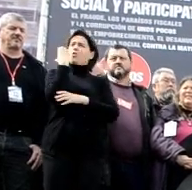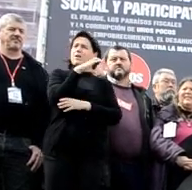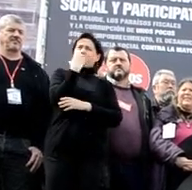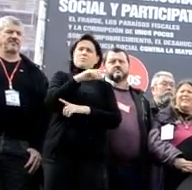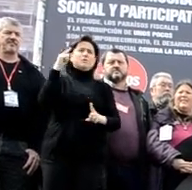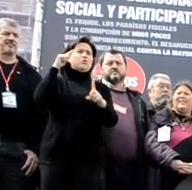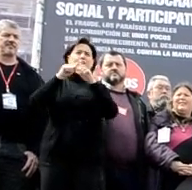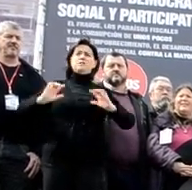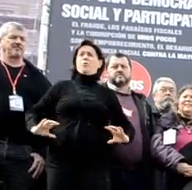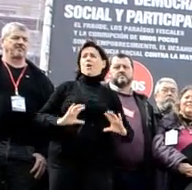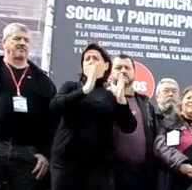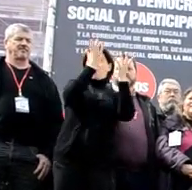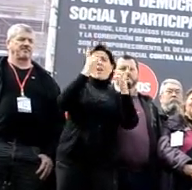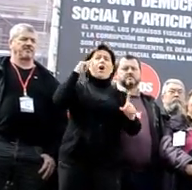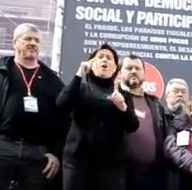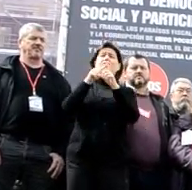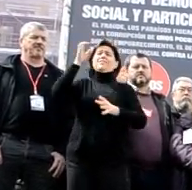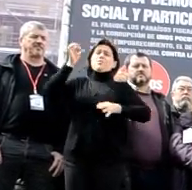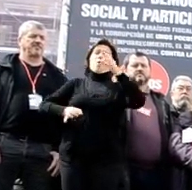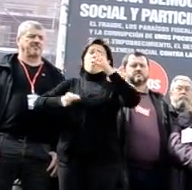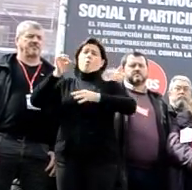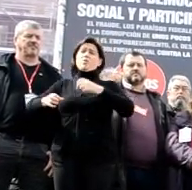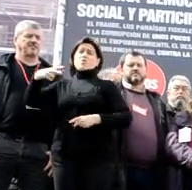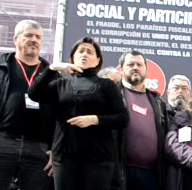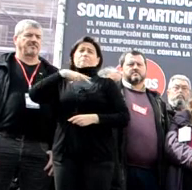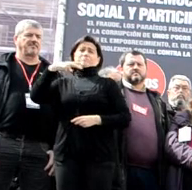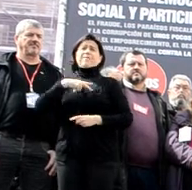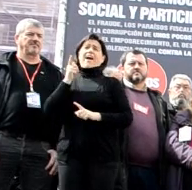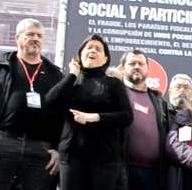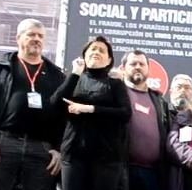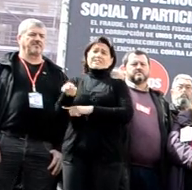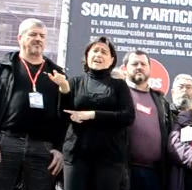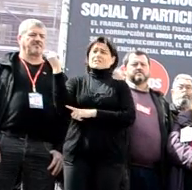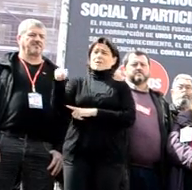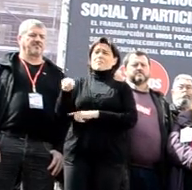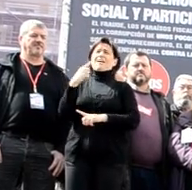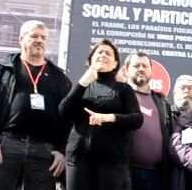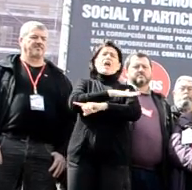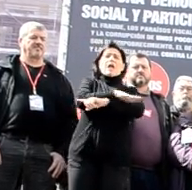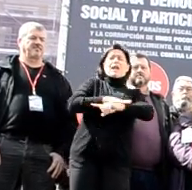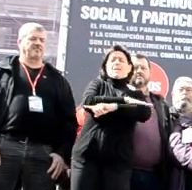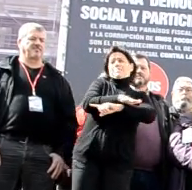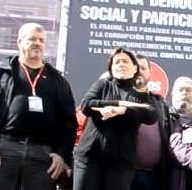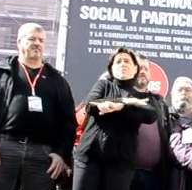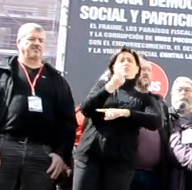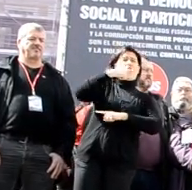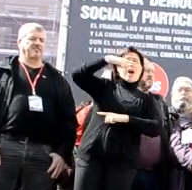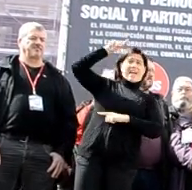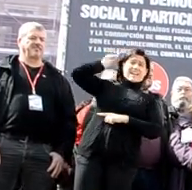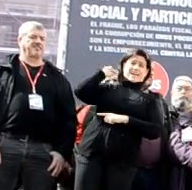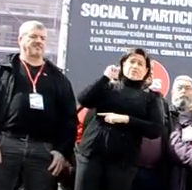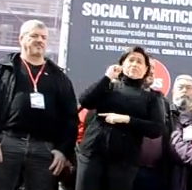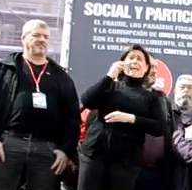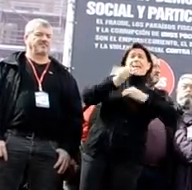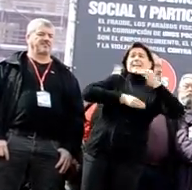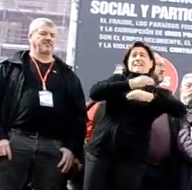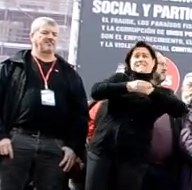a jueces y fiscales contra las reformas emprendidas por el ministro de Justicia, Alberto Ruiz Gallardón.